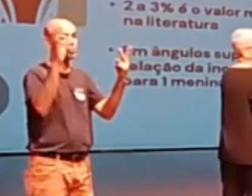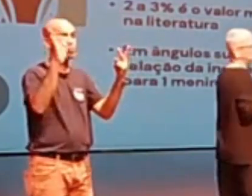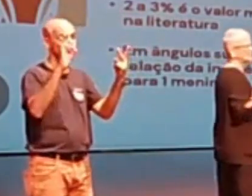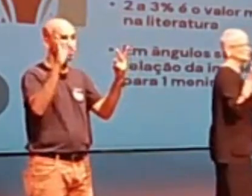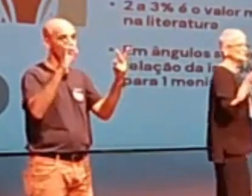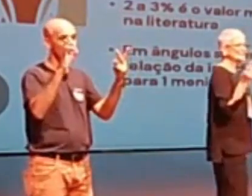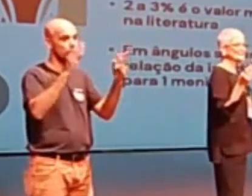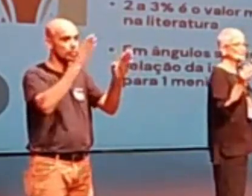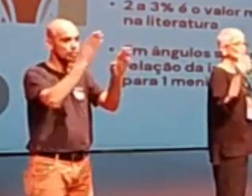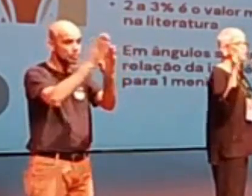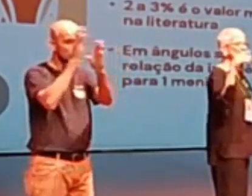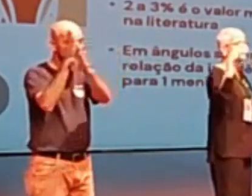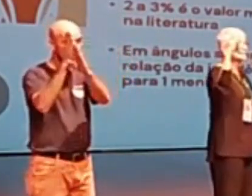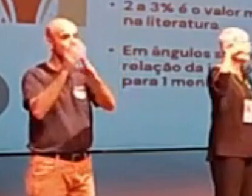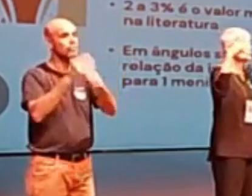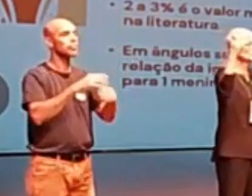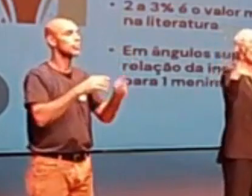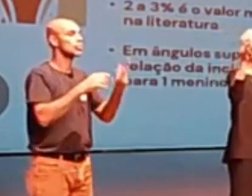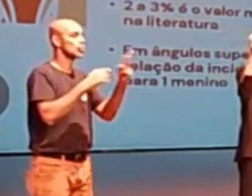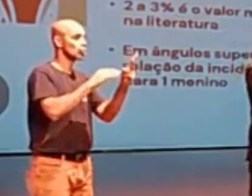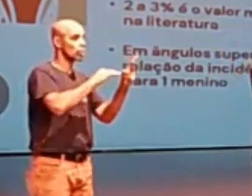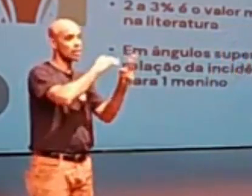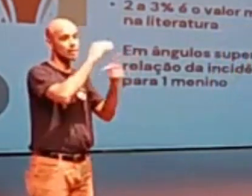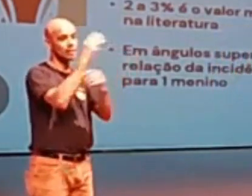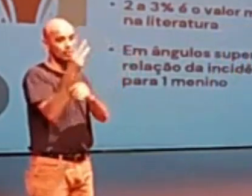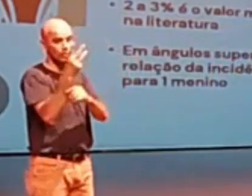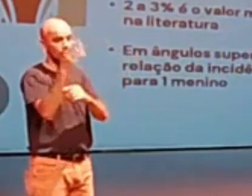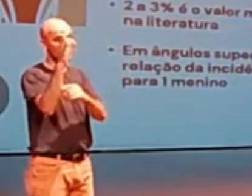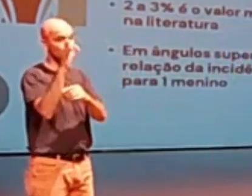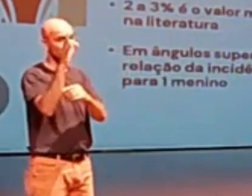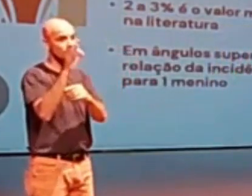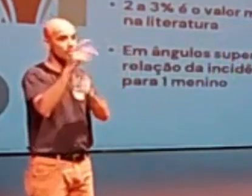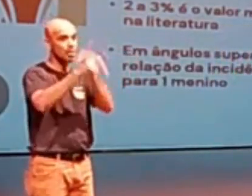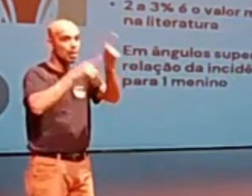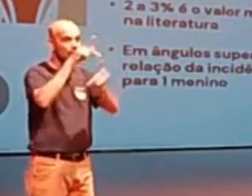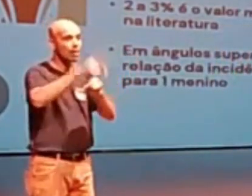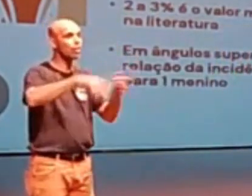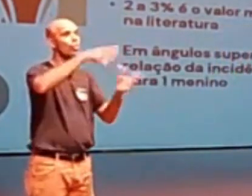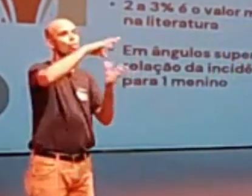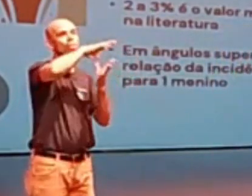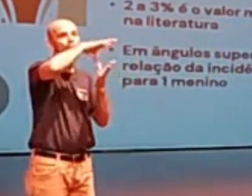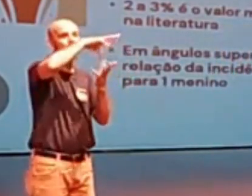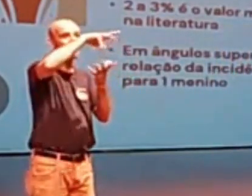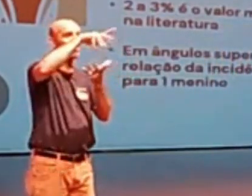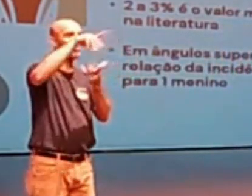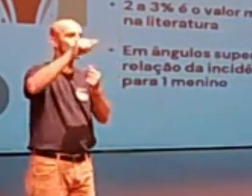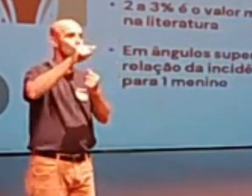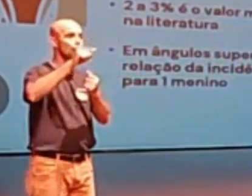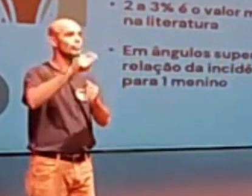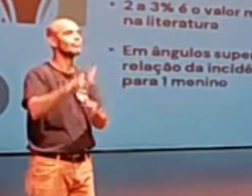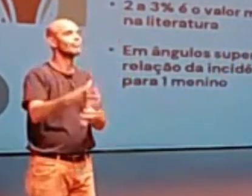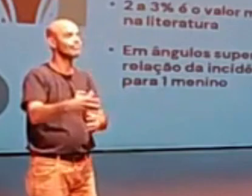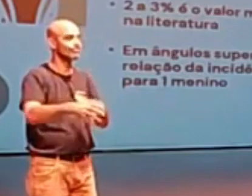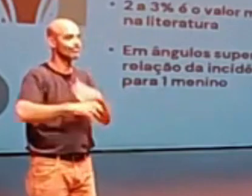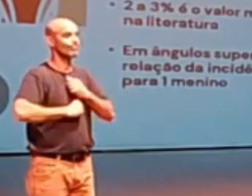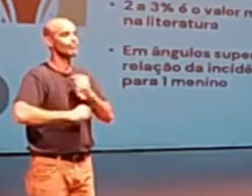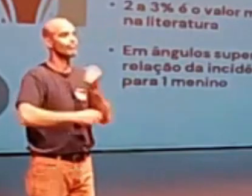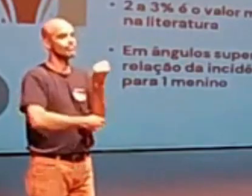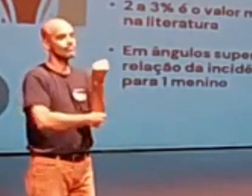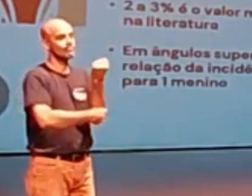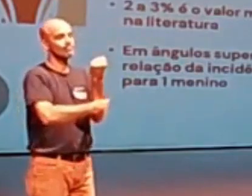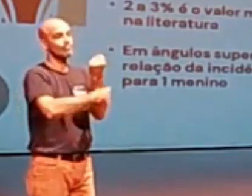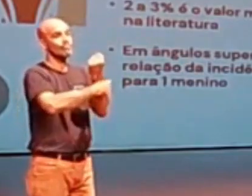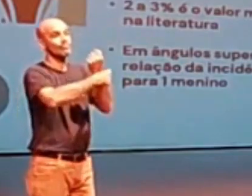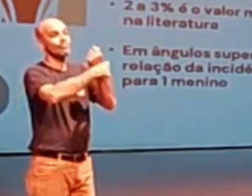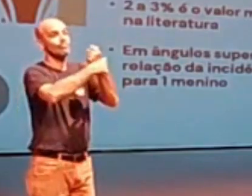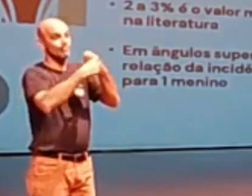mais encontrado, ou seja, que 2 a 3% da população mundial teria escoliose. Quando eu estou falando de escoliose, estou